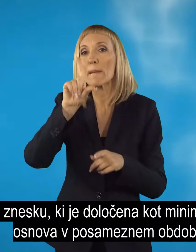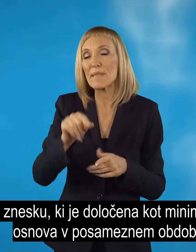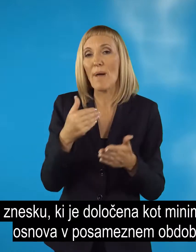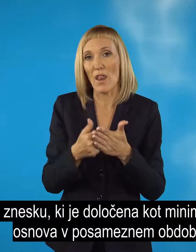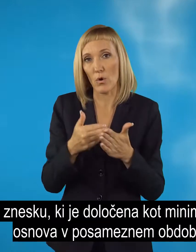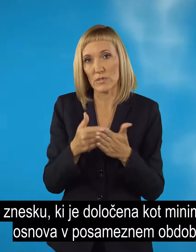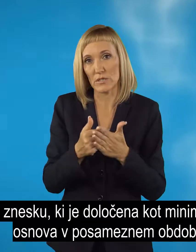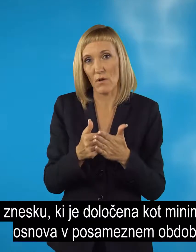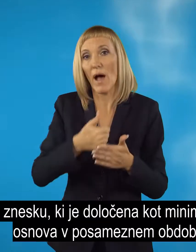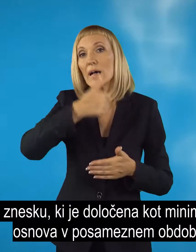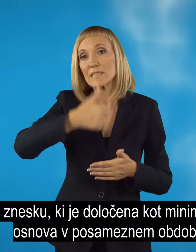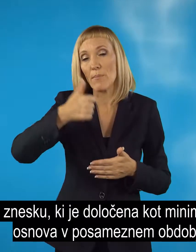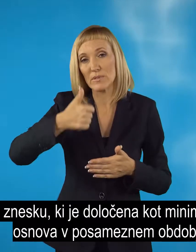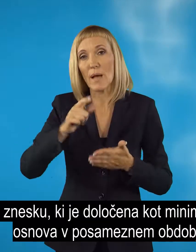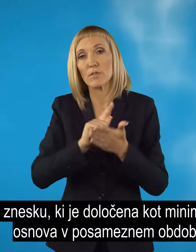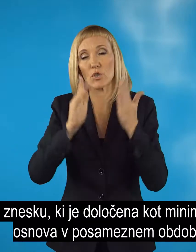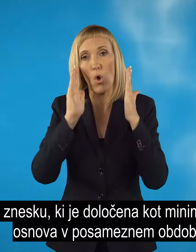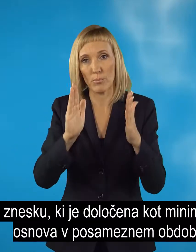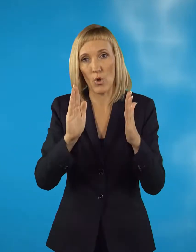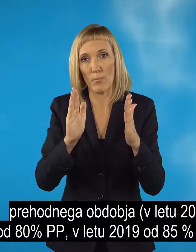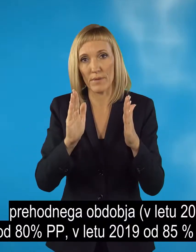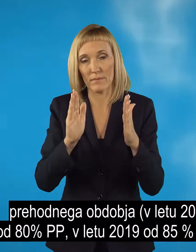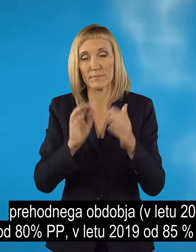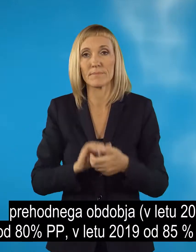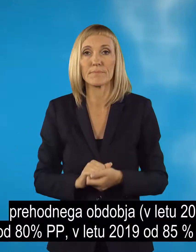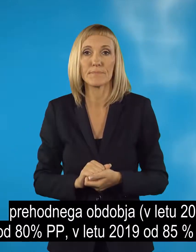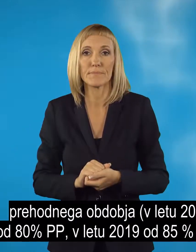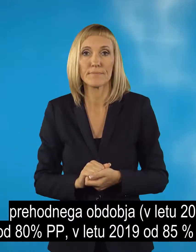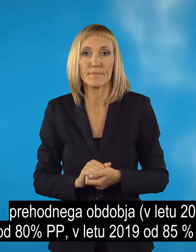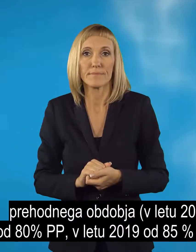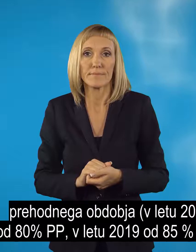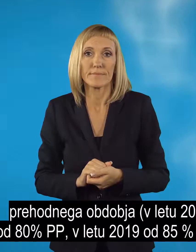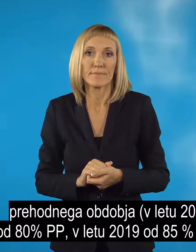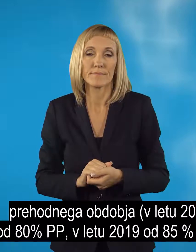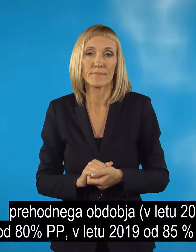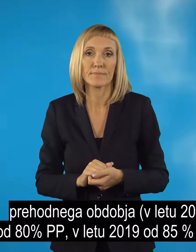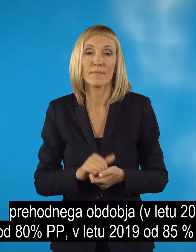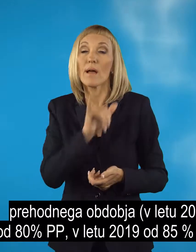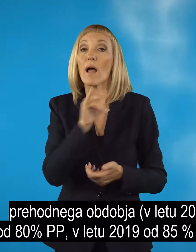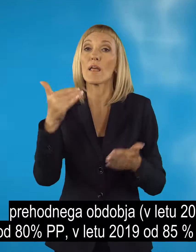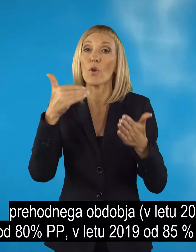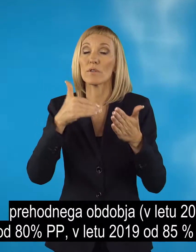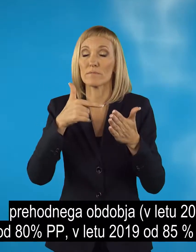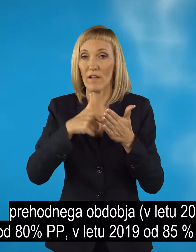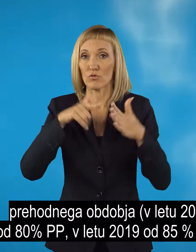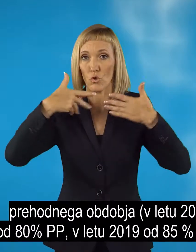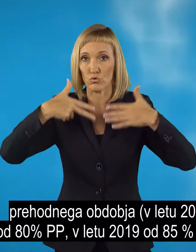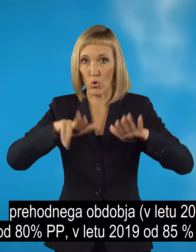minimalna osnova v posameznem obdobju prehodnega obdobja. V letu 2018